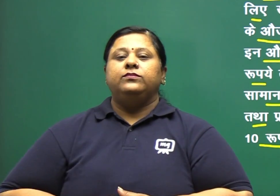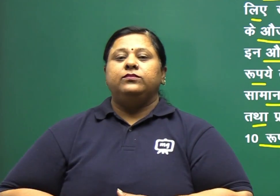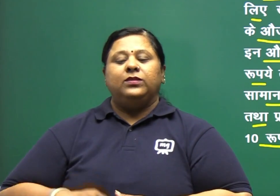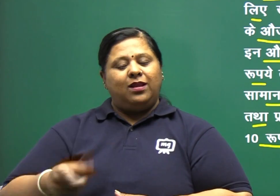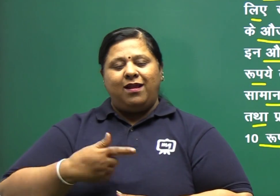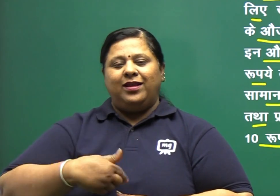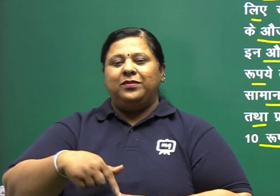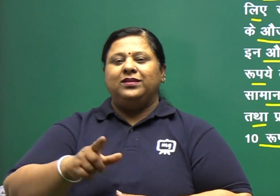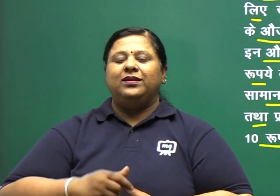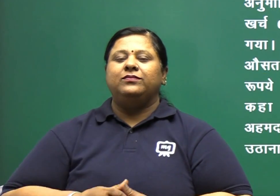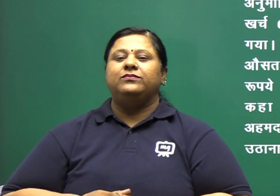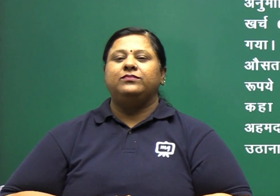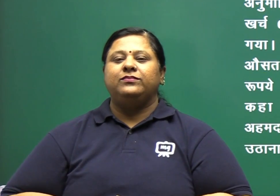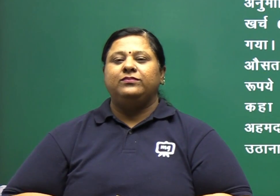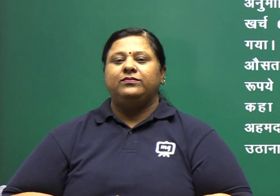आगे बढ़ते हैं।